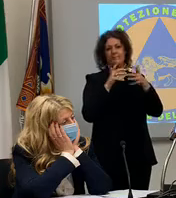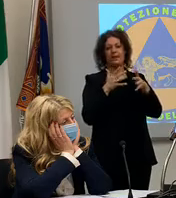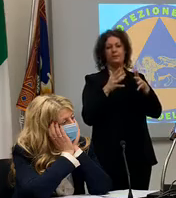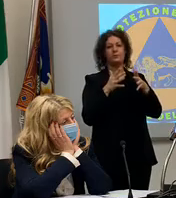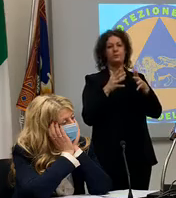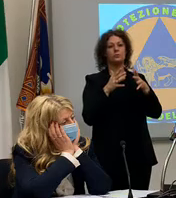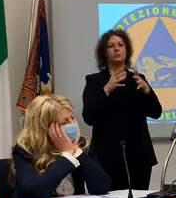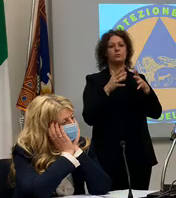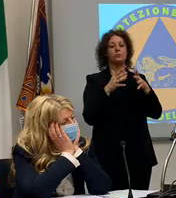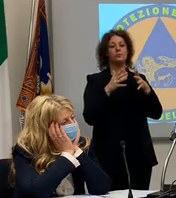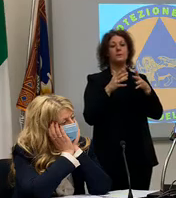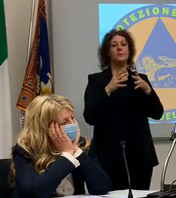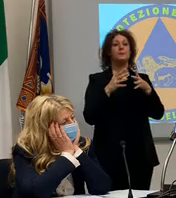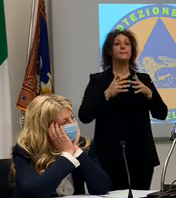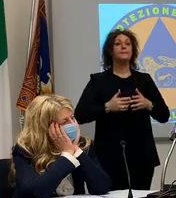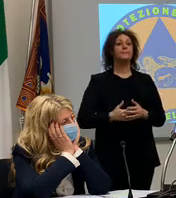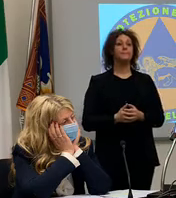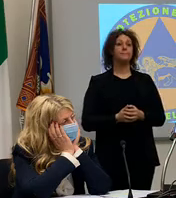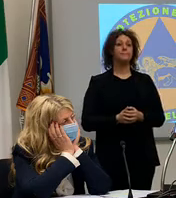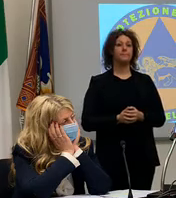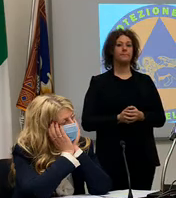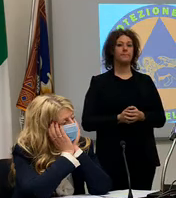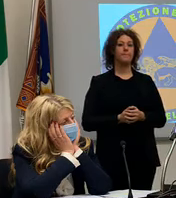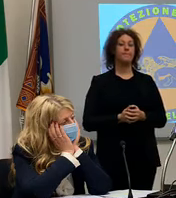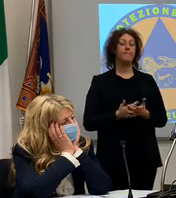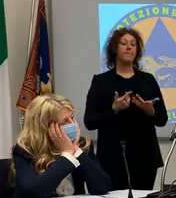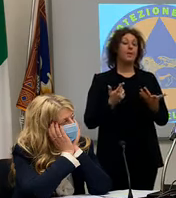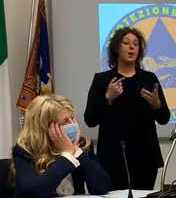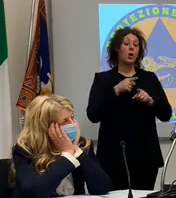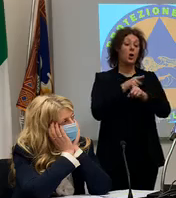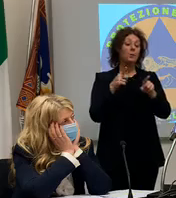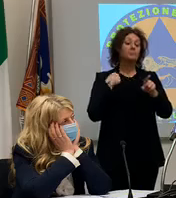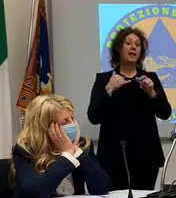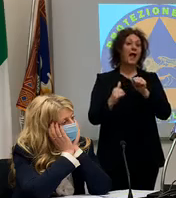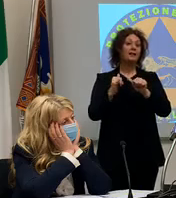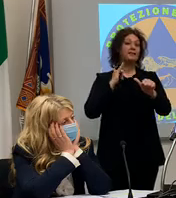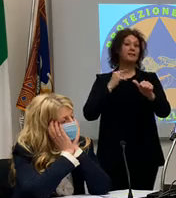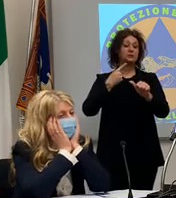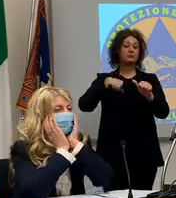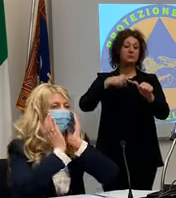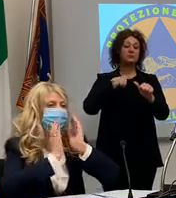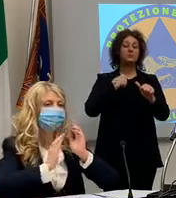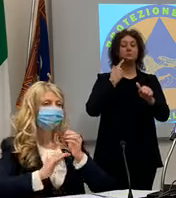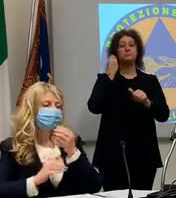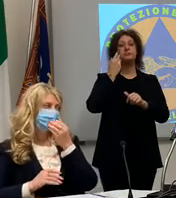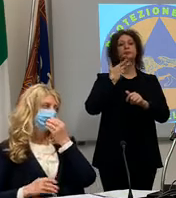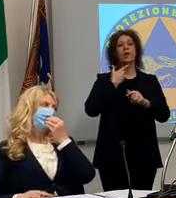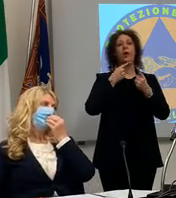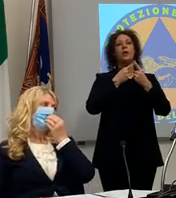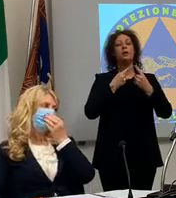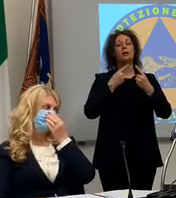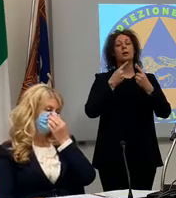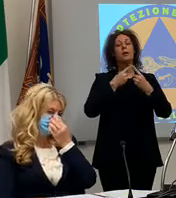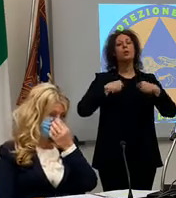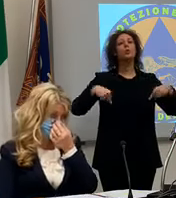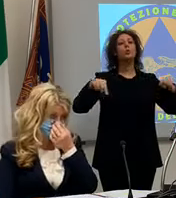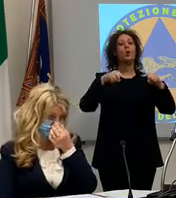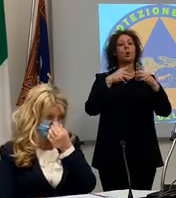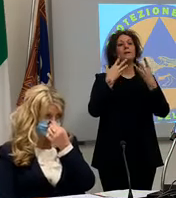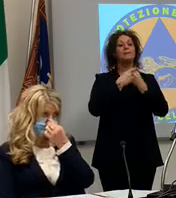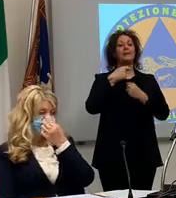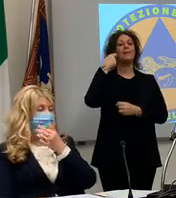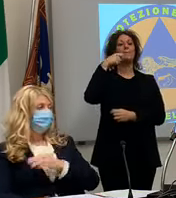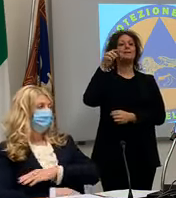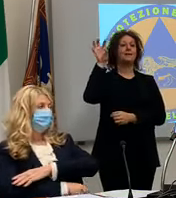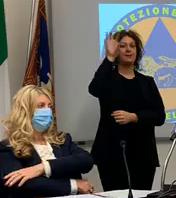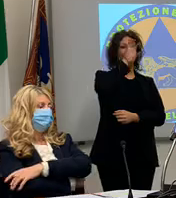E immagino anche che da quello che c'è stato anticipato ci sarà anche una una riunione con i presidenti quindi Ne discuteremo